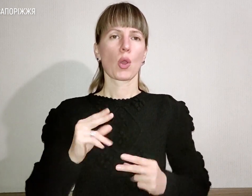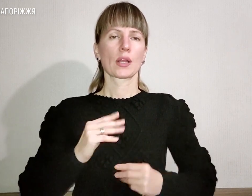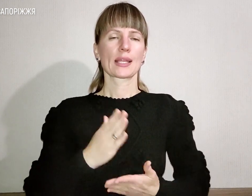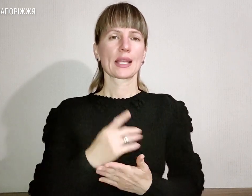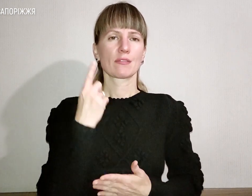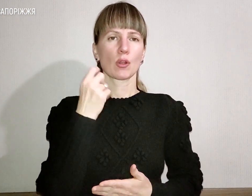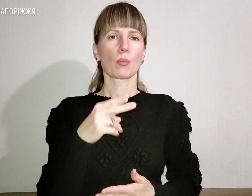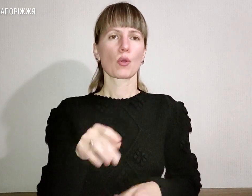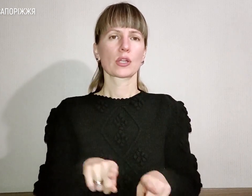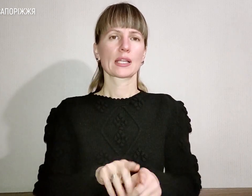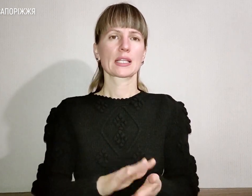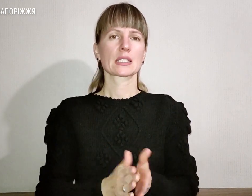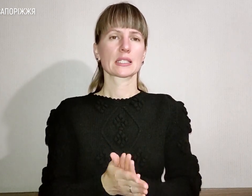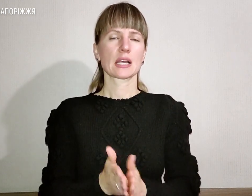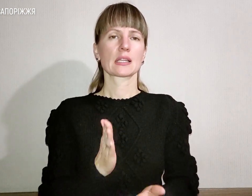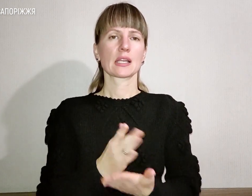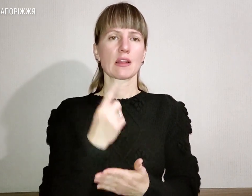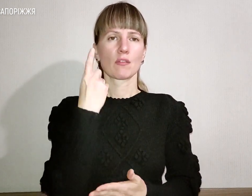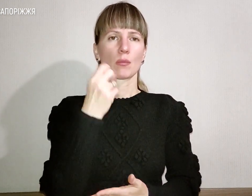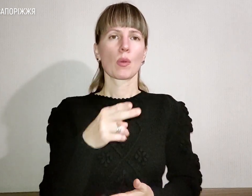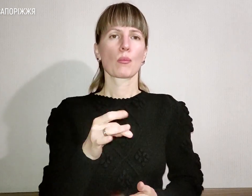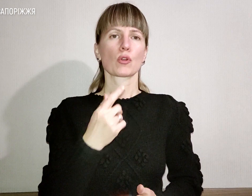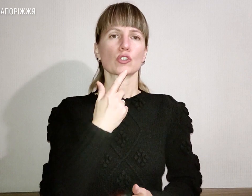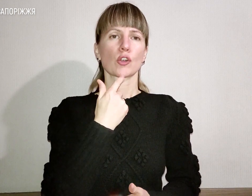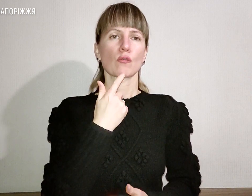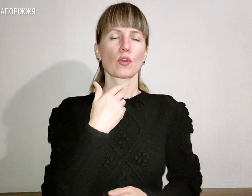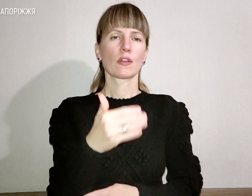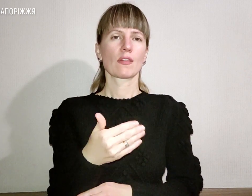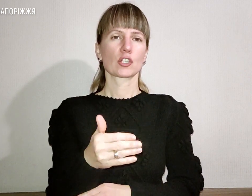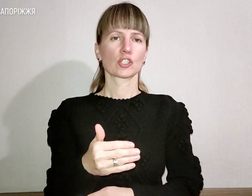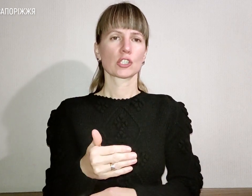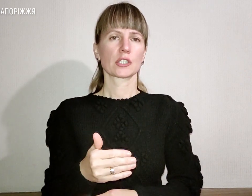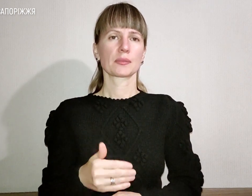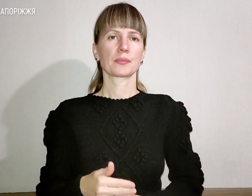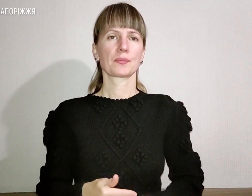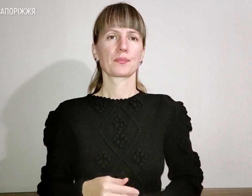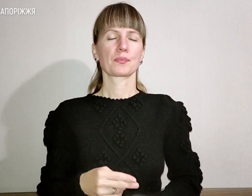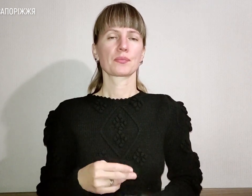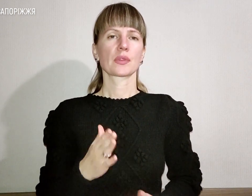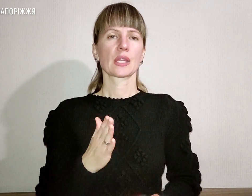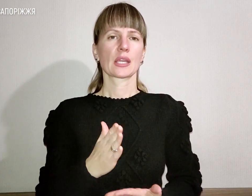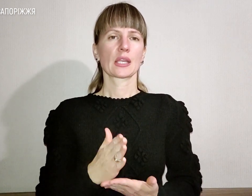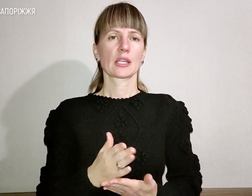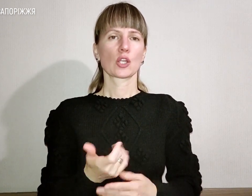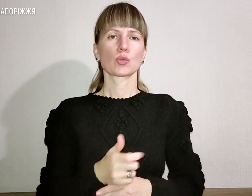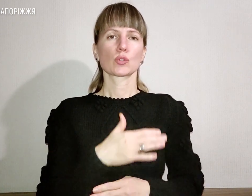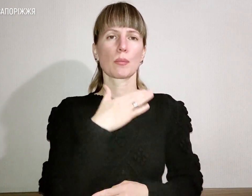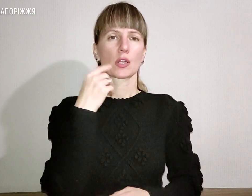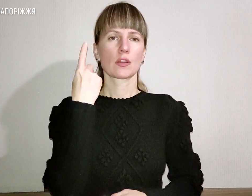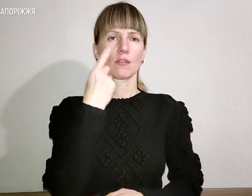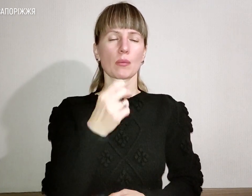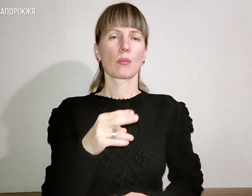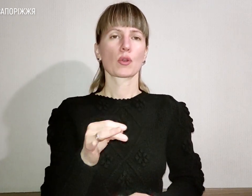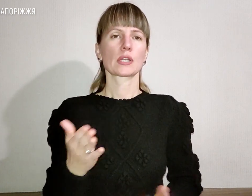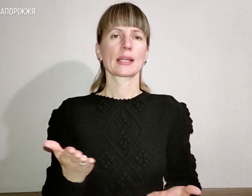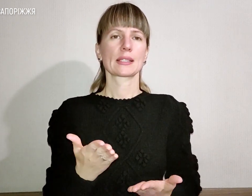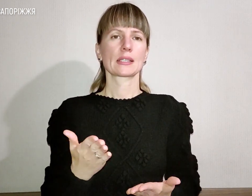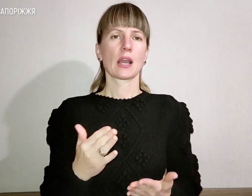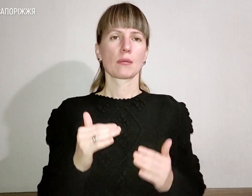про такі стани, є інформація про червоні флажки. В принципі, є дуже багато інформації про те, як збити температуру тіла,